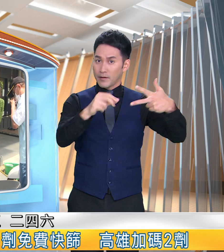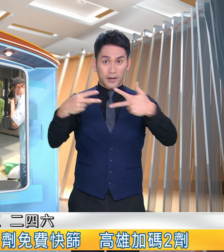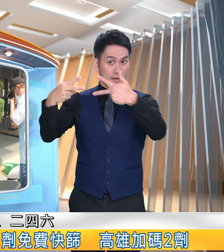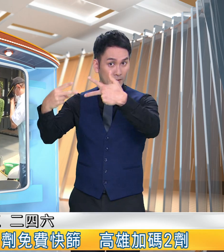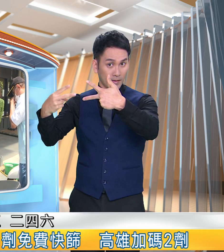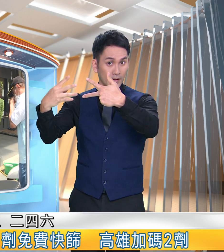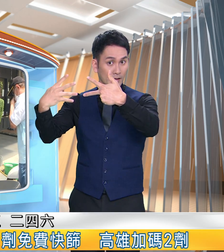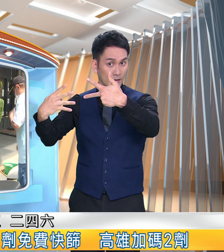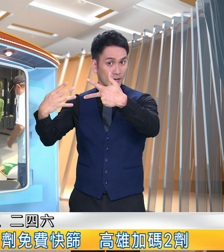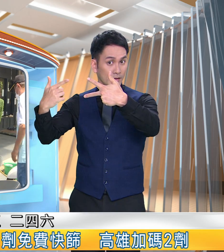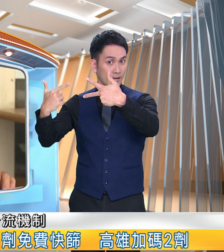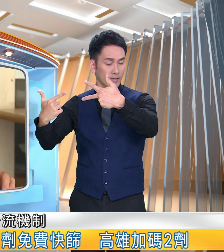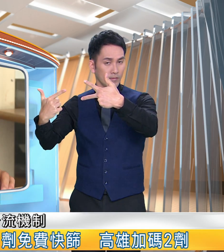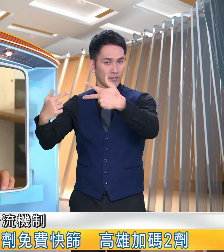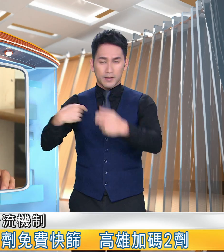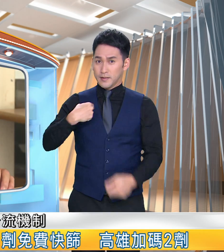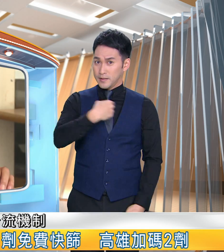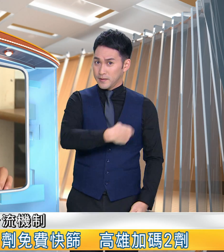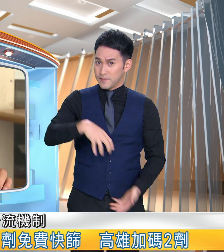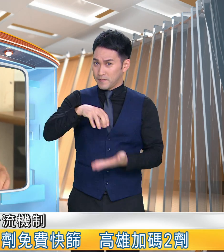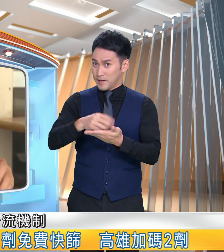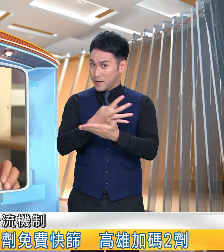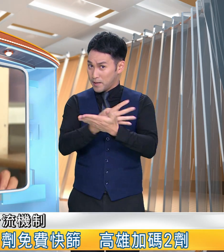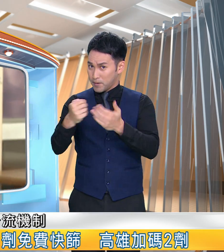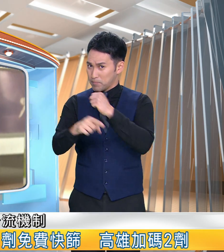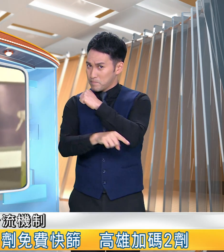星期1、3、5、2、4、6身份证单双号分流的机制。